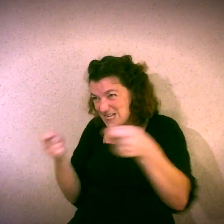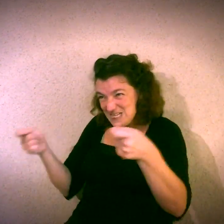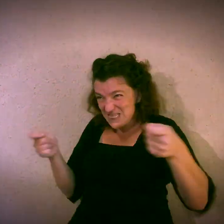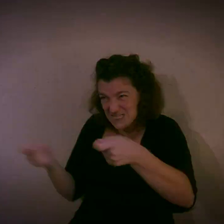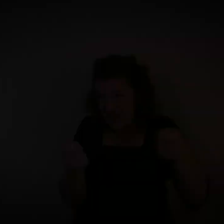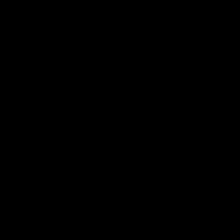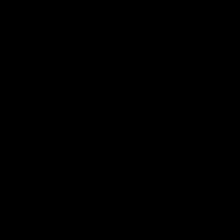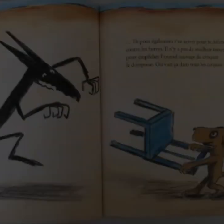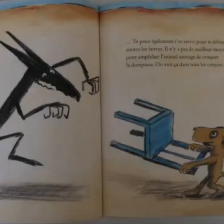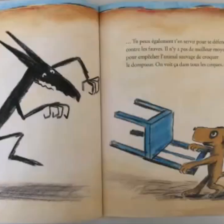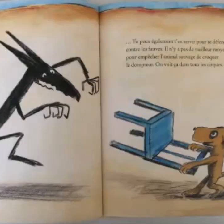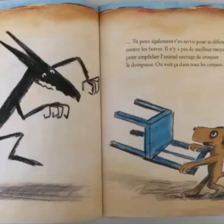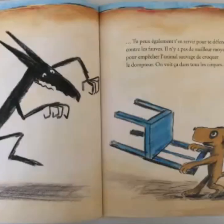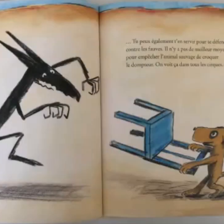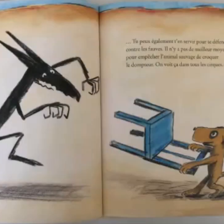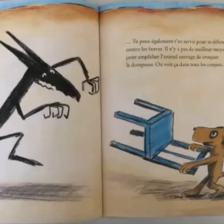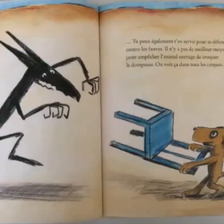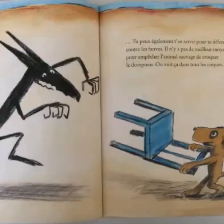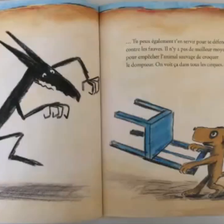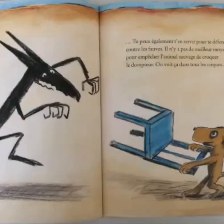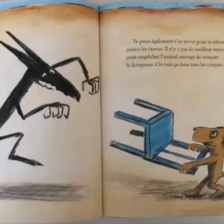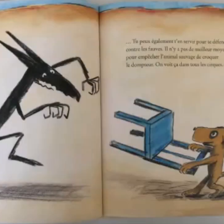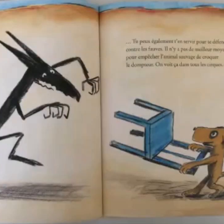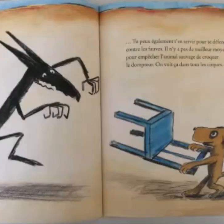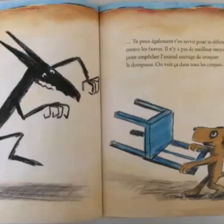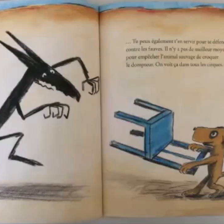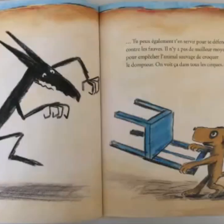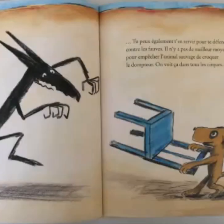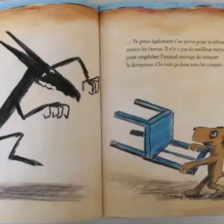croquer le dompteur. On voit ça dans tous les cirques.